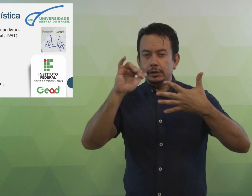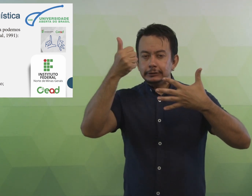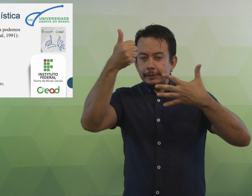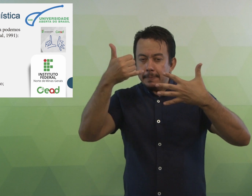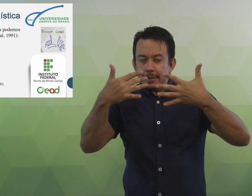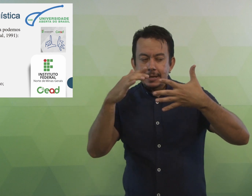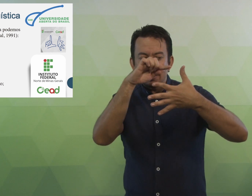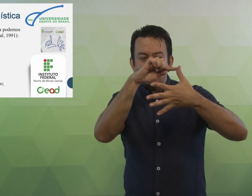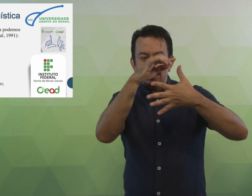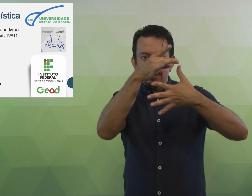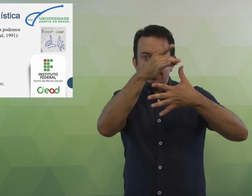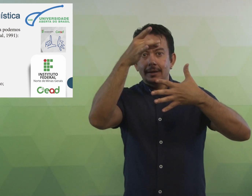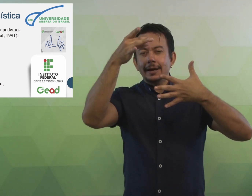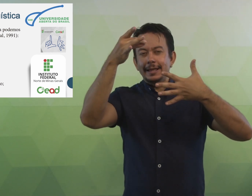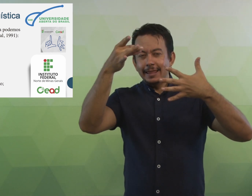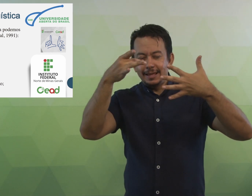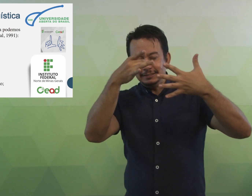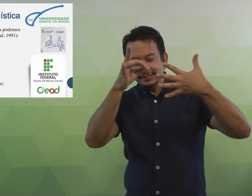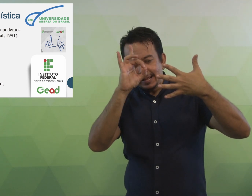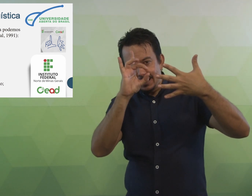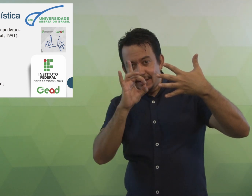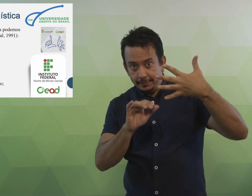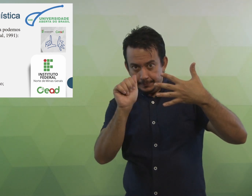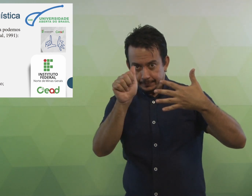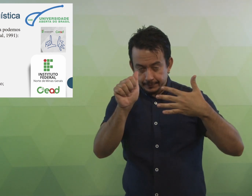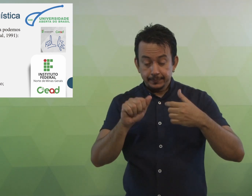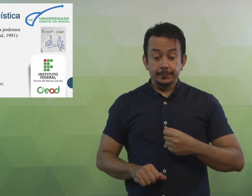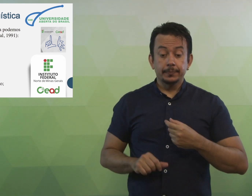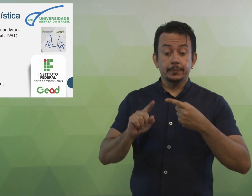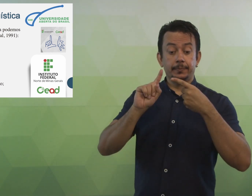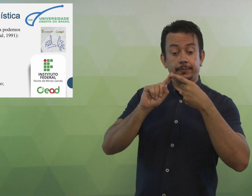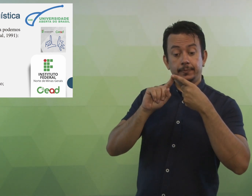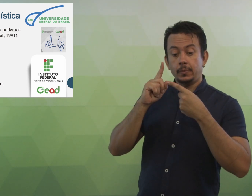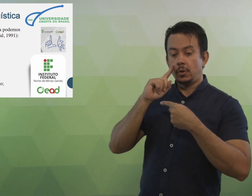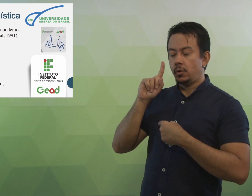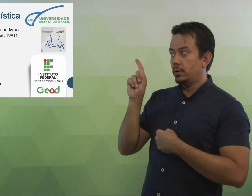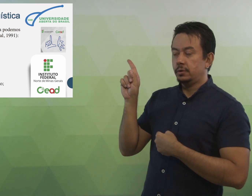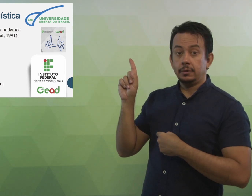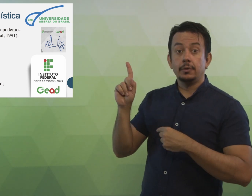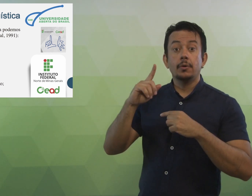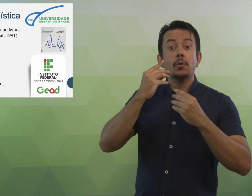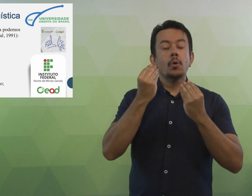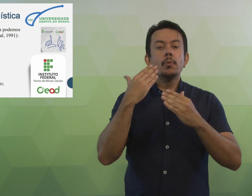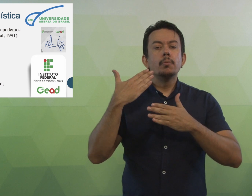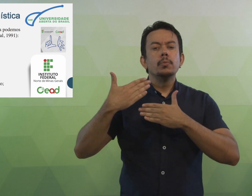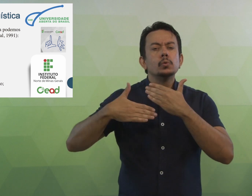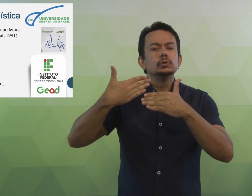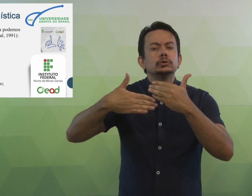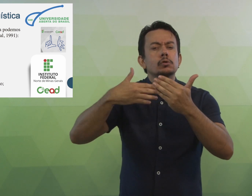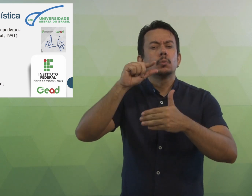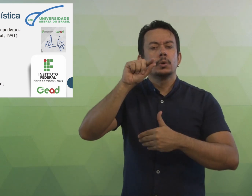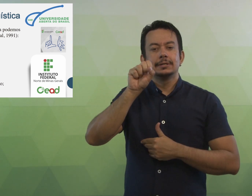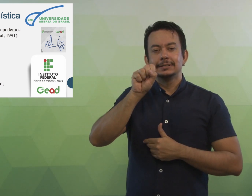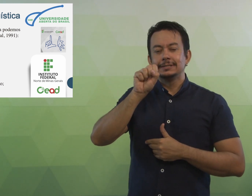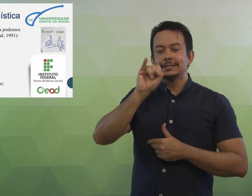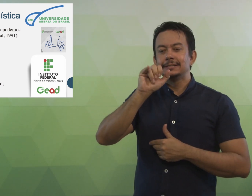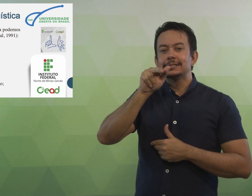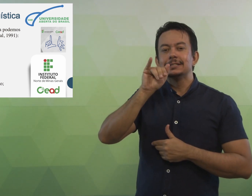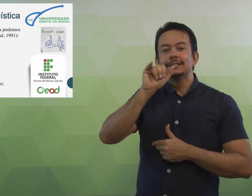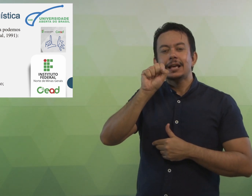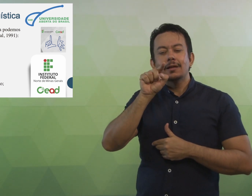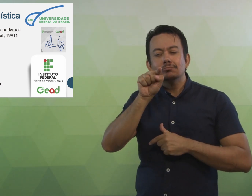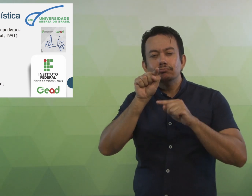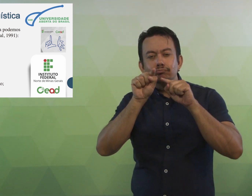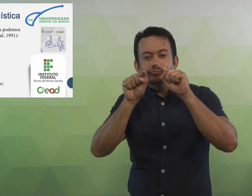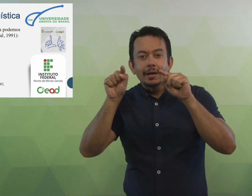Eu irei agora explicar cada um deles para melhor compreensão. Então, o primeiro é o processamento